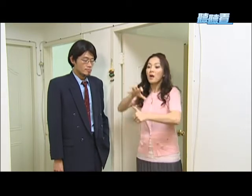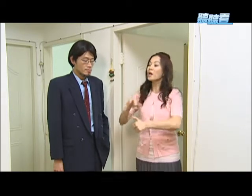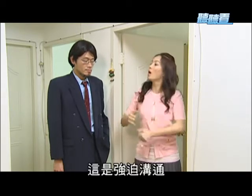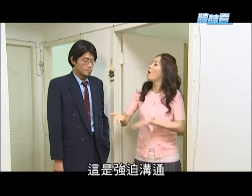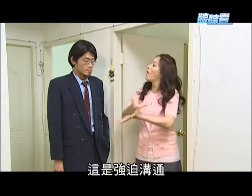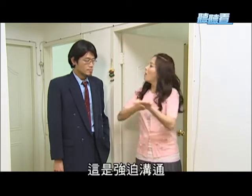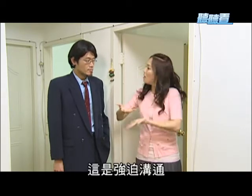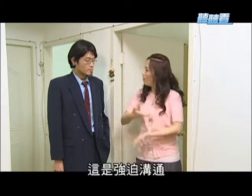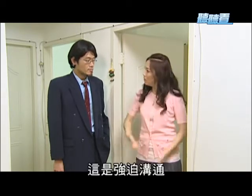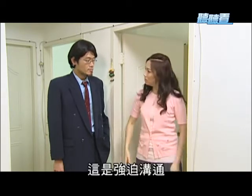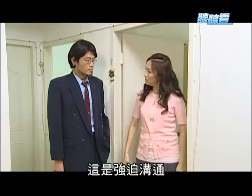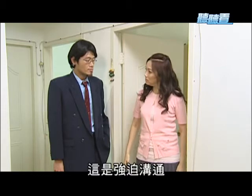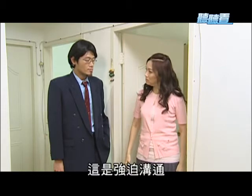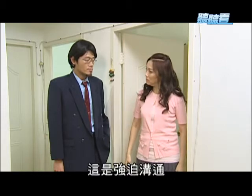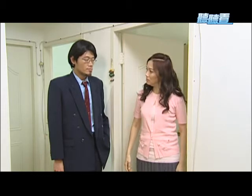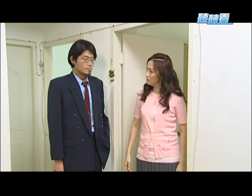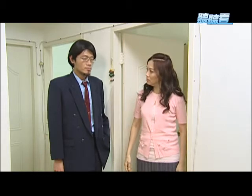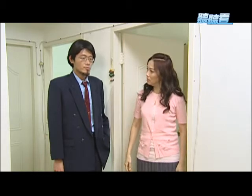是强迫沟通。